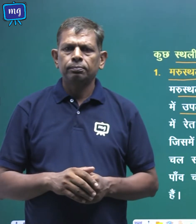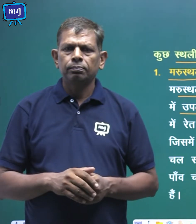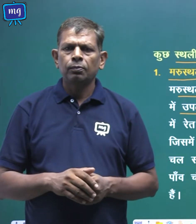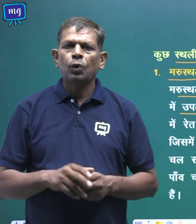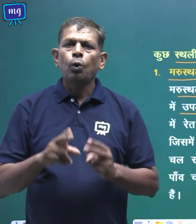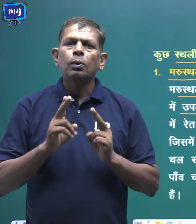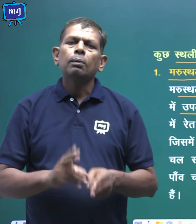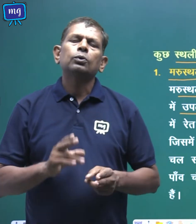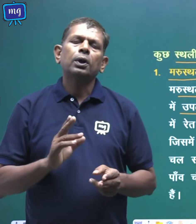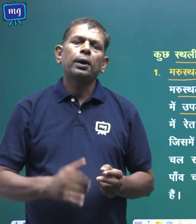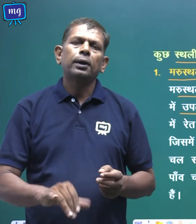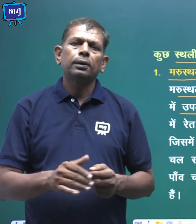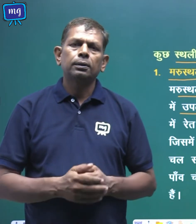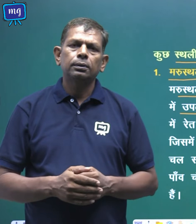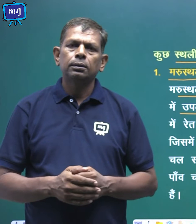उपलब्ध होता है।